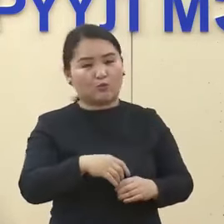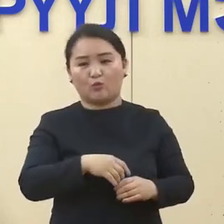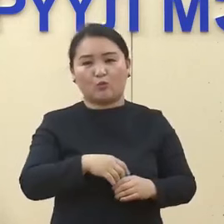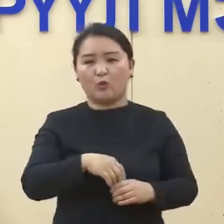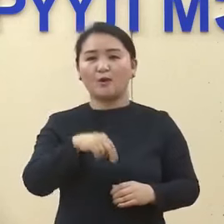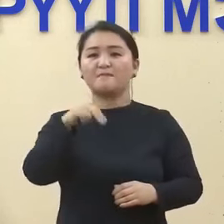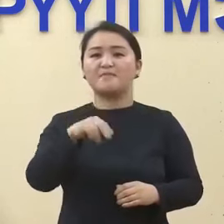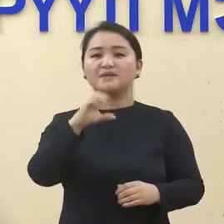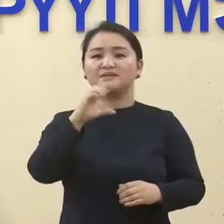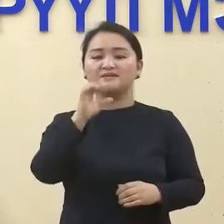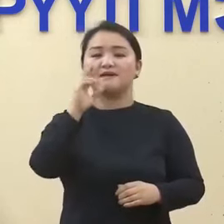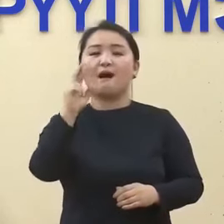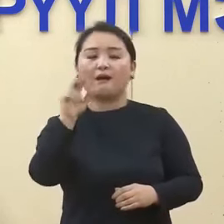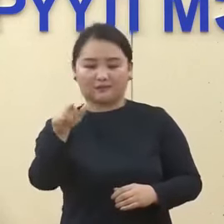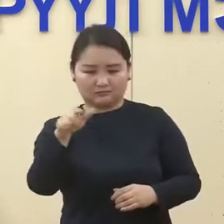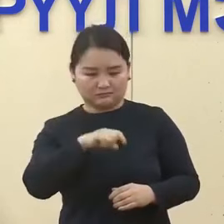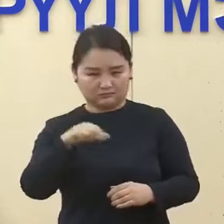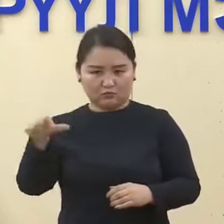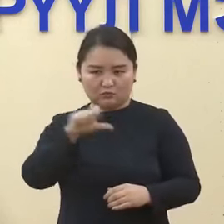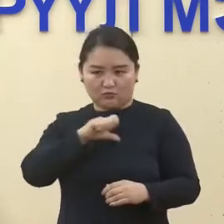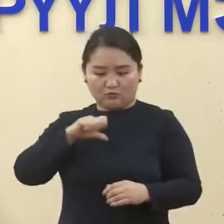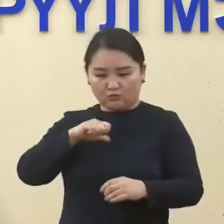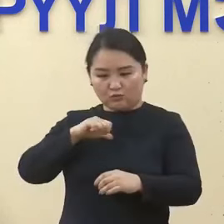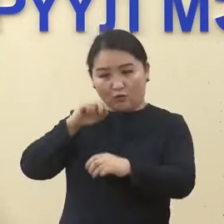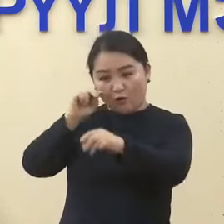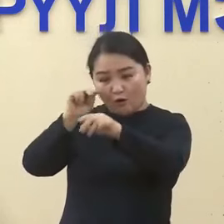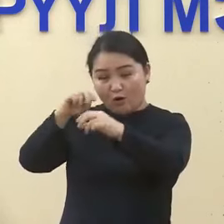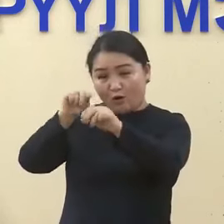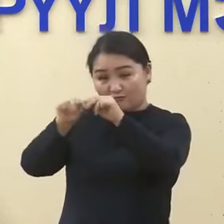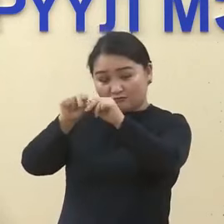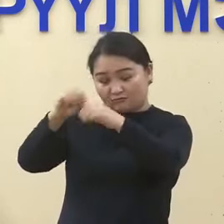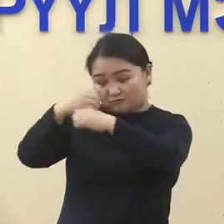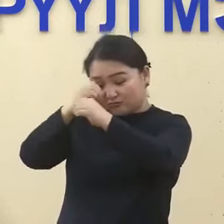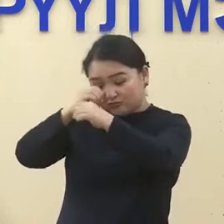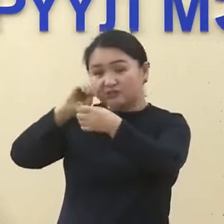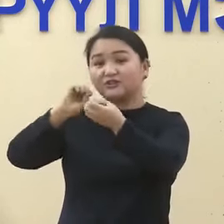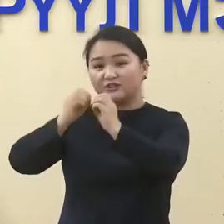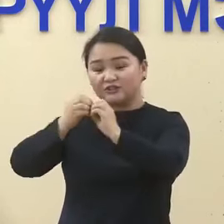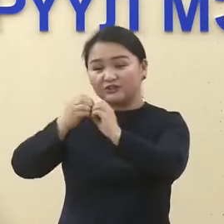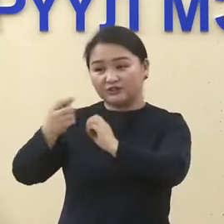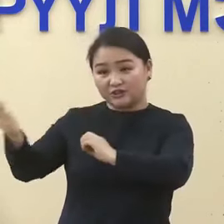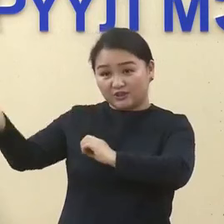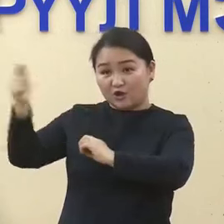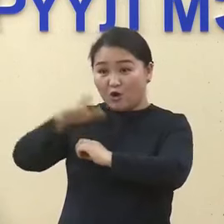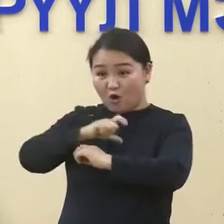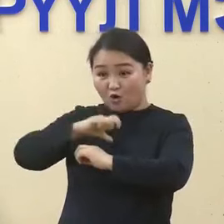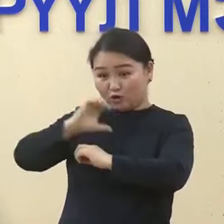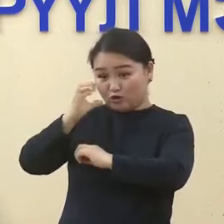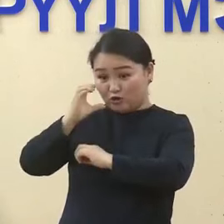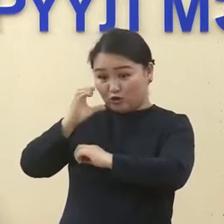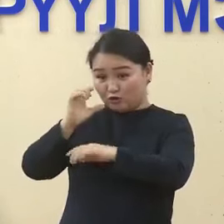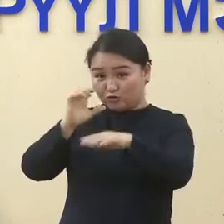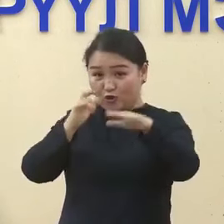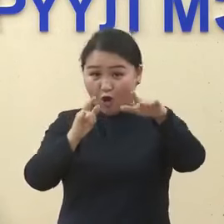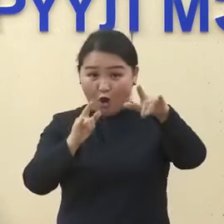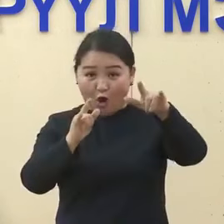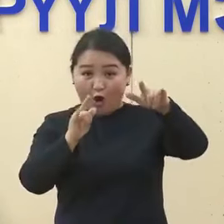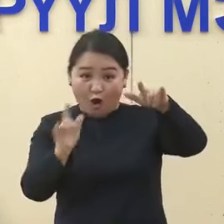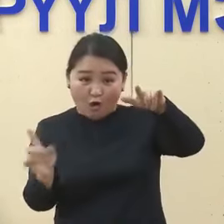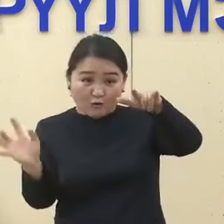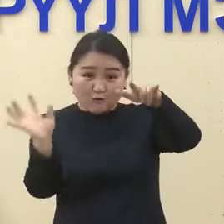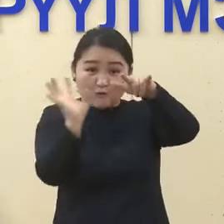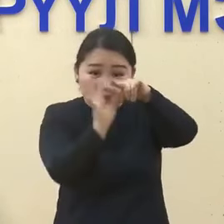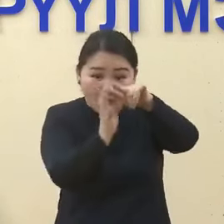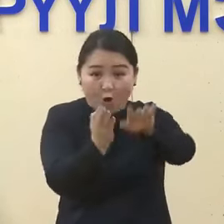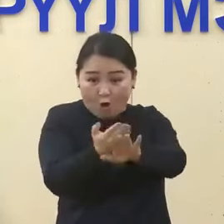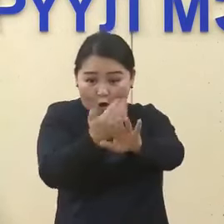үзүүлээд сөрөг гарсан тохиолдол ирж байгаа. За бид энэ дэрхээр нь бол бас тодорхой хугацааны дараагаар шинжилгээ аавна. За шаардлагатай хүмүүс юм бол өчтөр